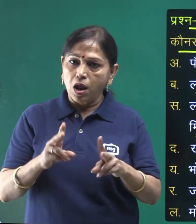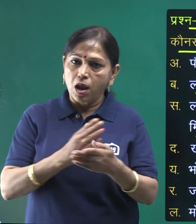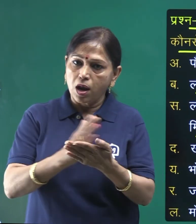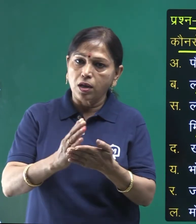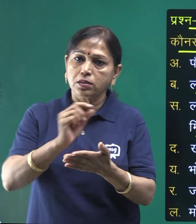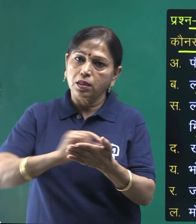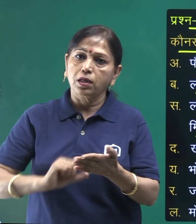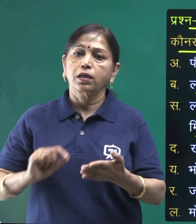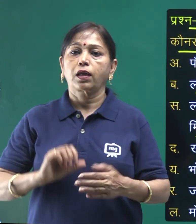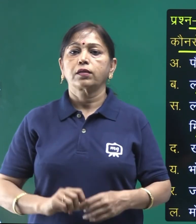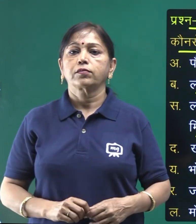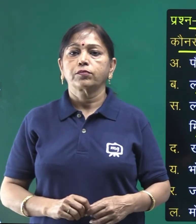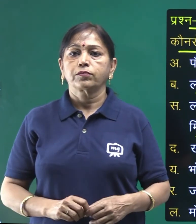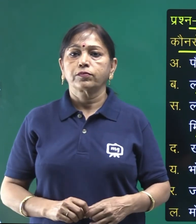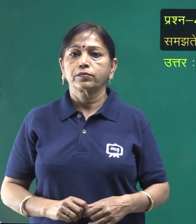है।